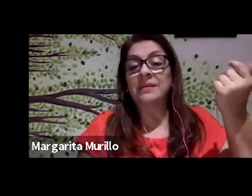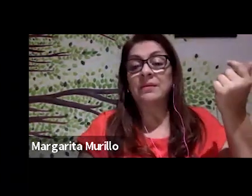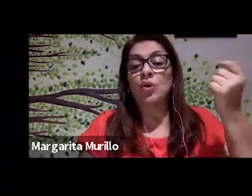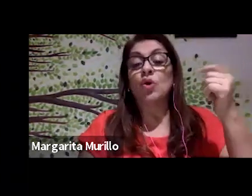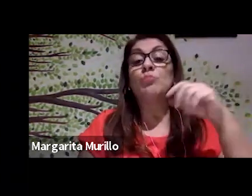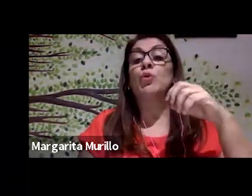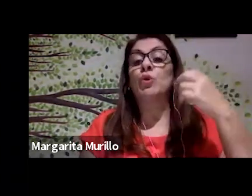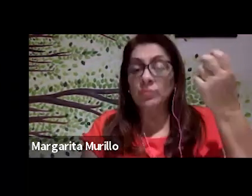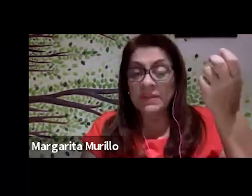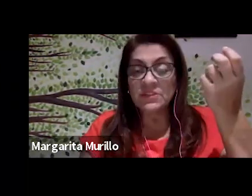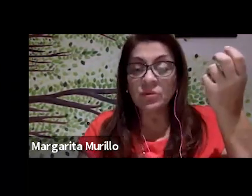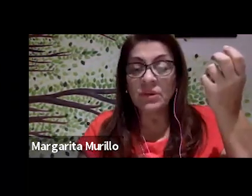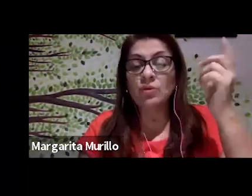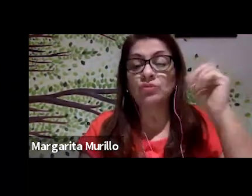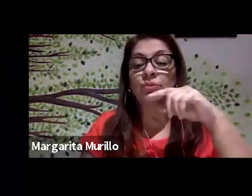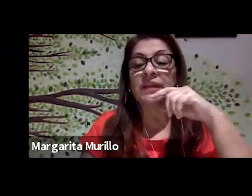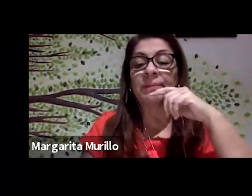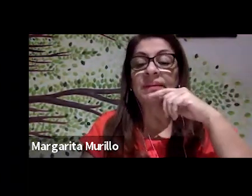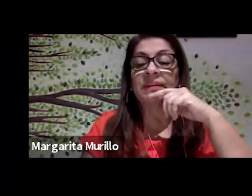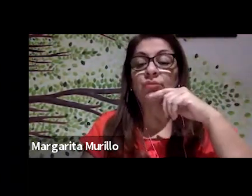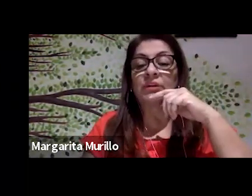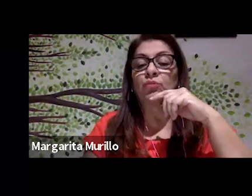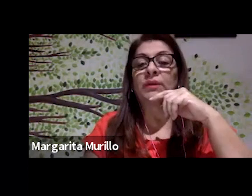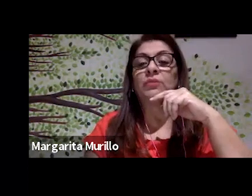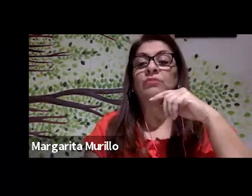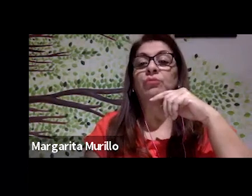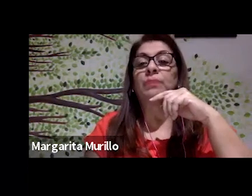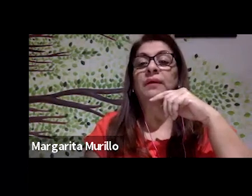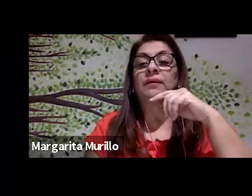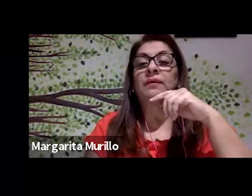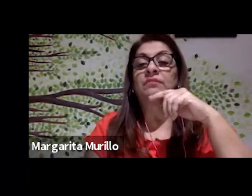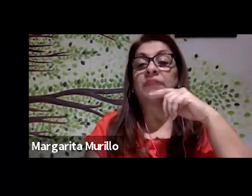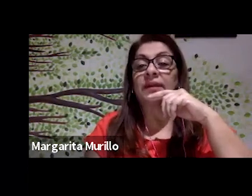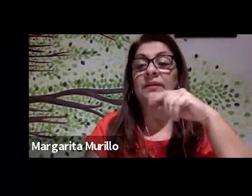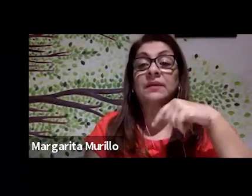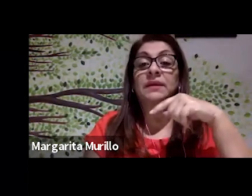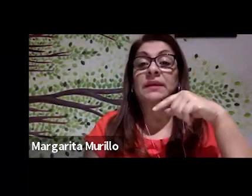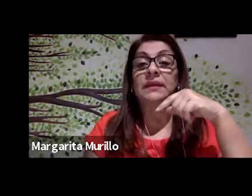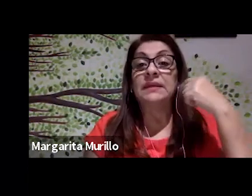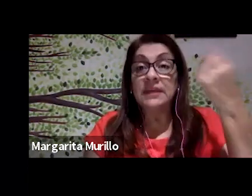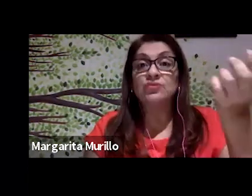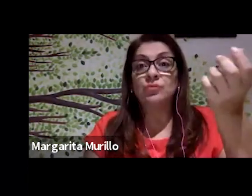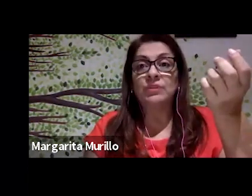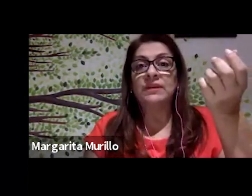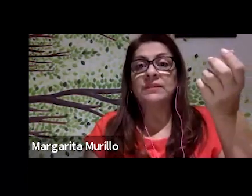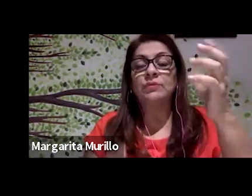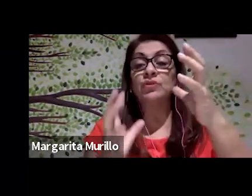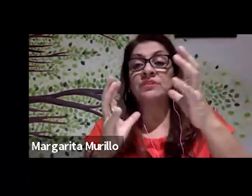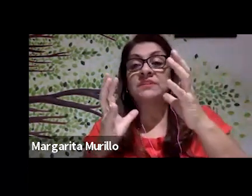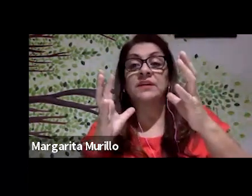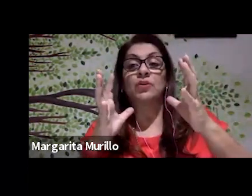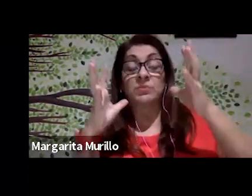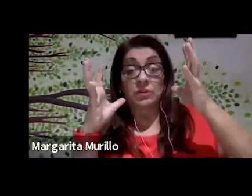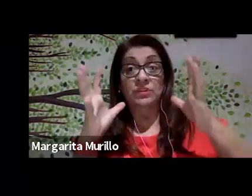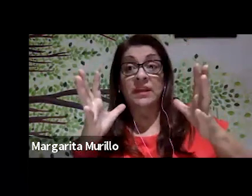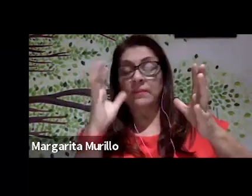válida provoca un vicio y contribuye a la pérdida del contacto humano de forma real y esto es muy negativo